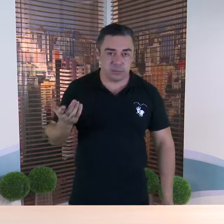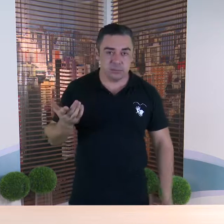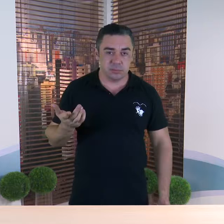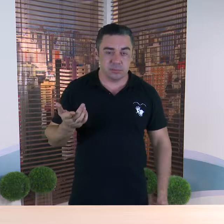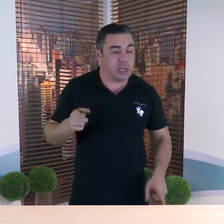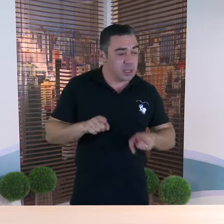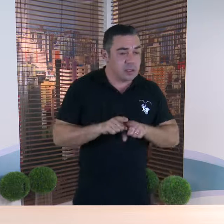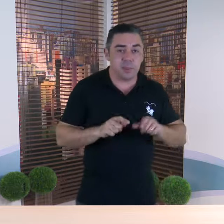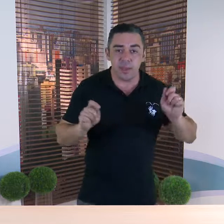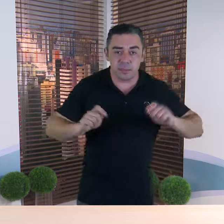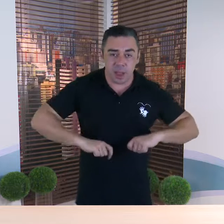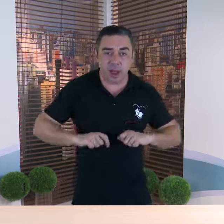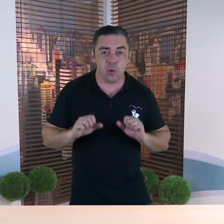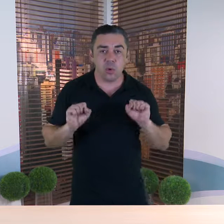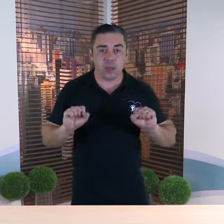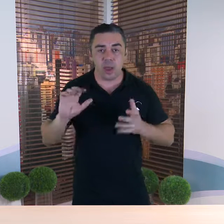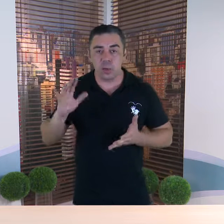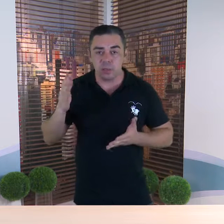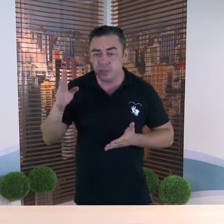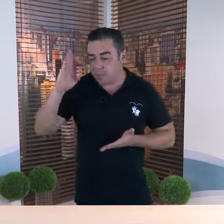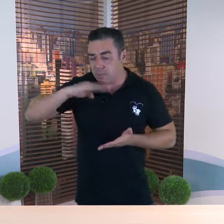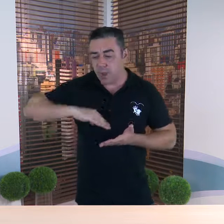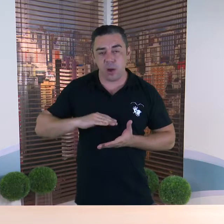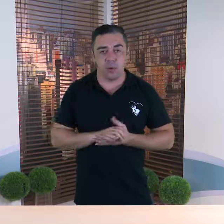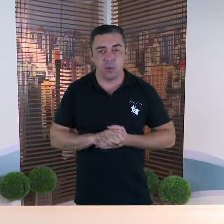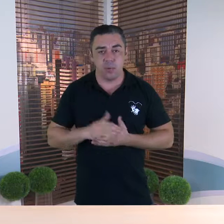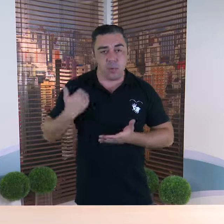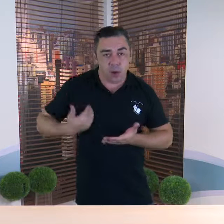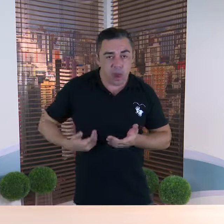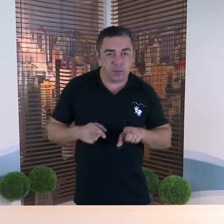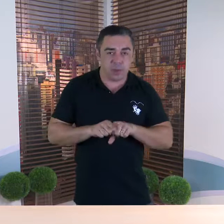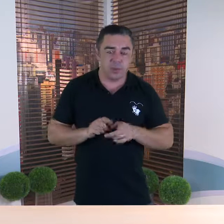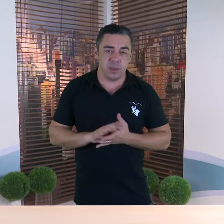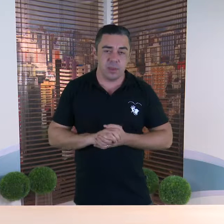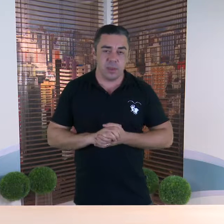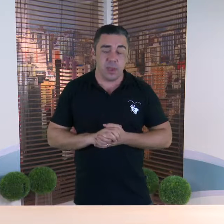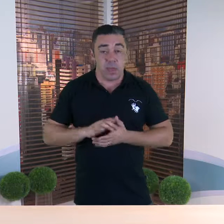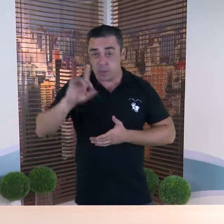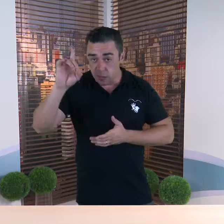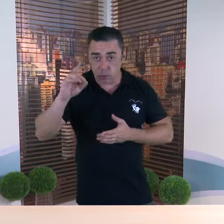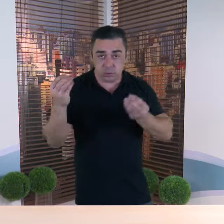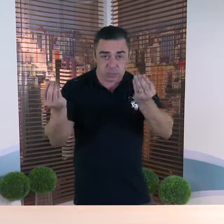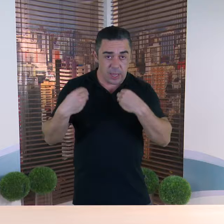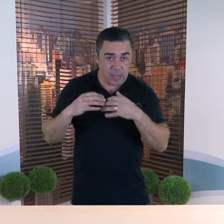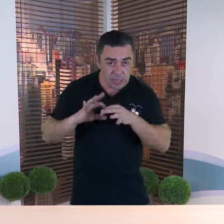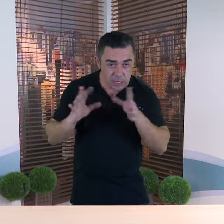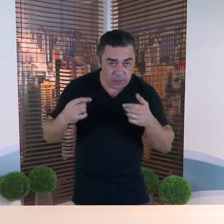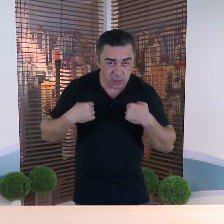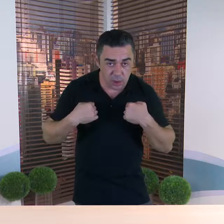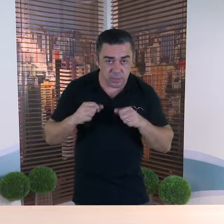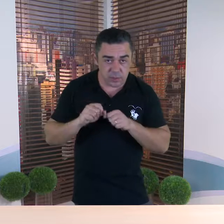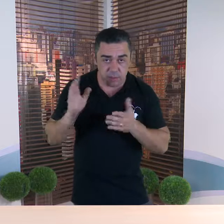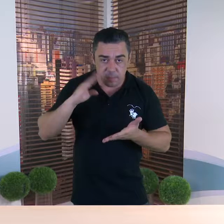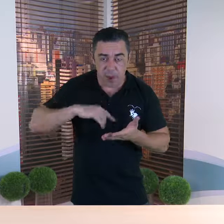mal moral e não pode dar a essas criaturas a liberdade de executar o mal e, ao mesmo